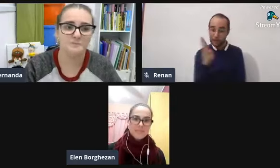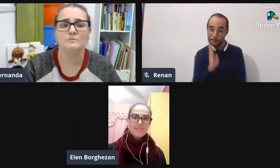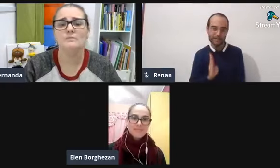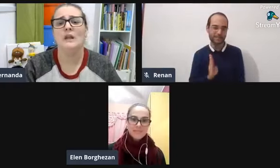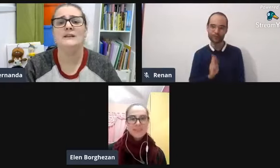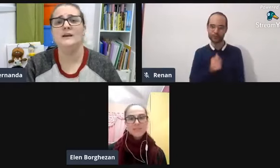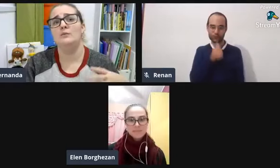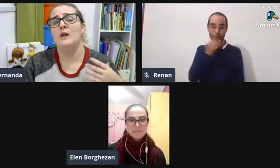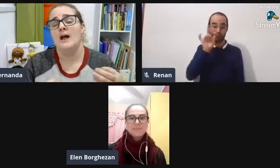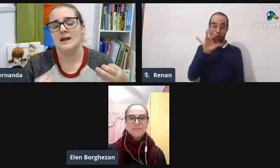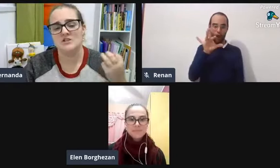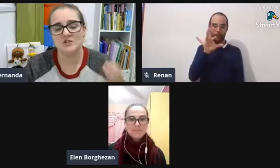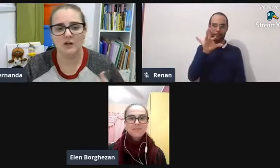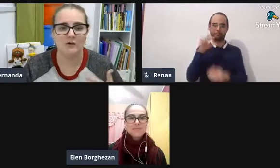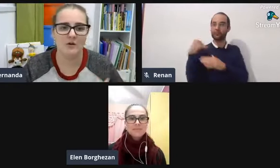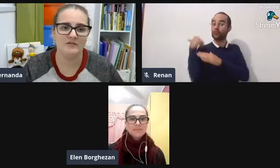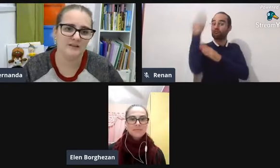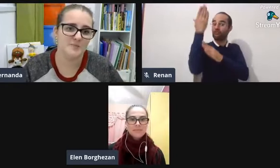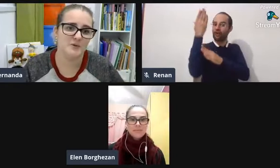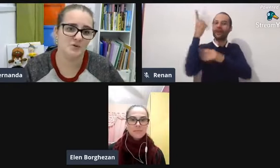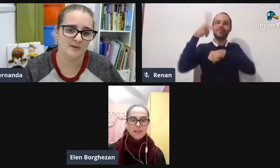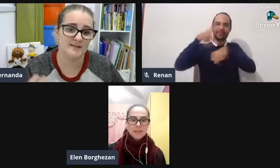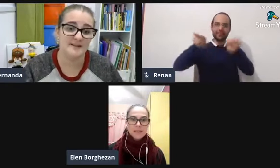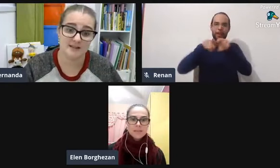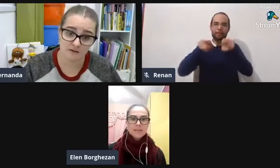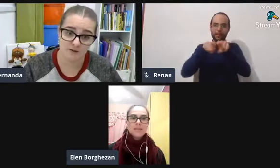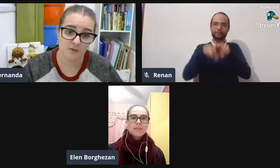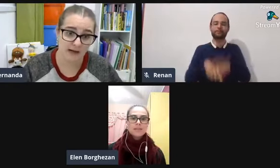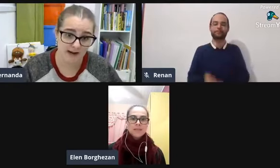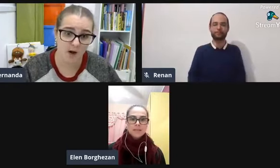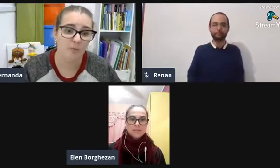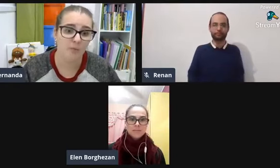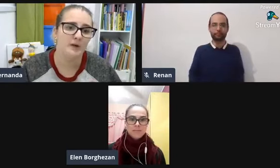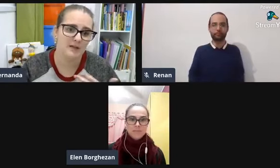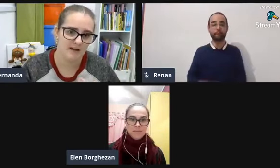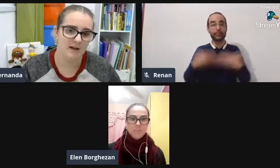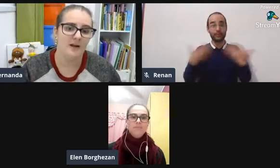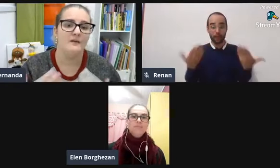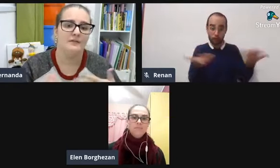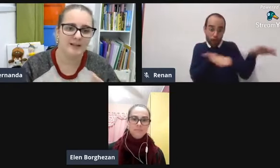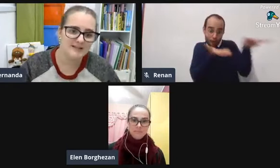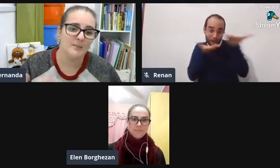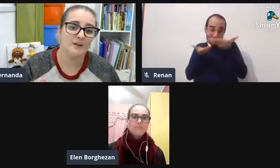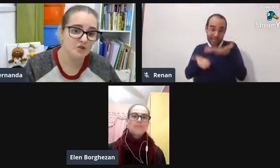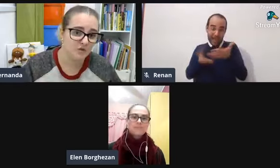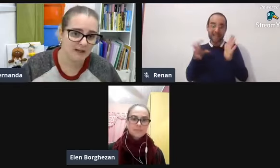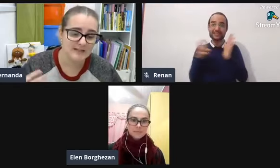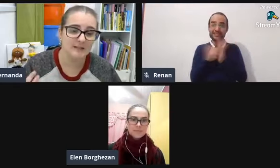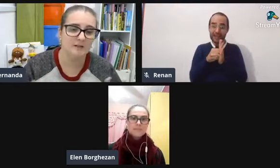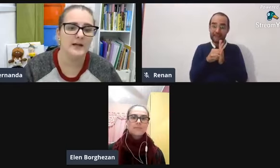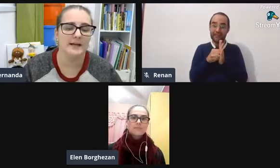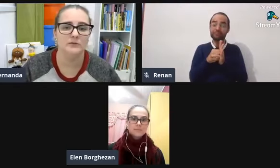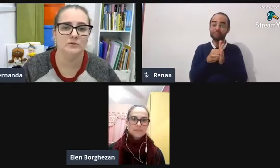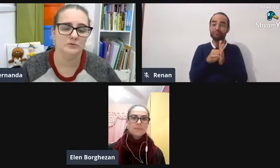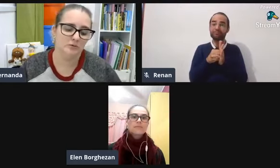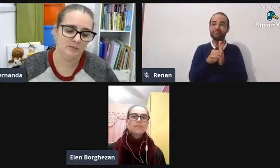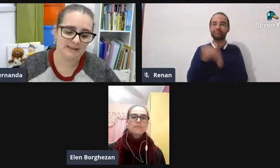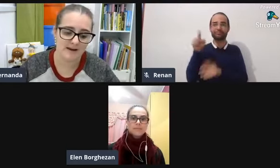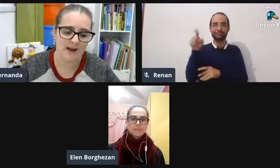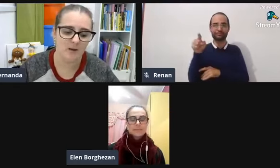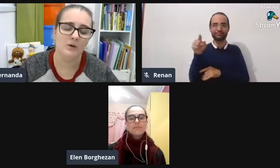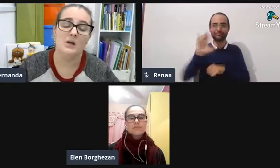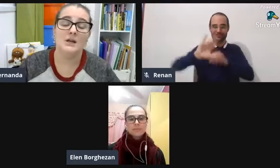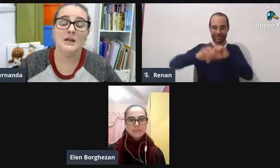Brasil. Então, a gente tem convidado as pessoas a se inscrever no canal, porque daí vai recebendo a notificação, né,